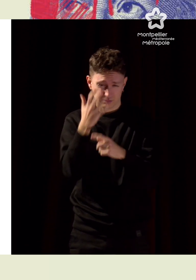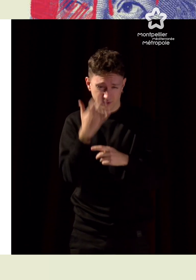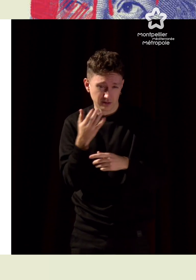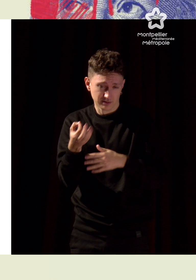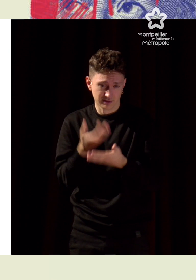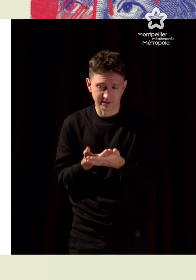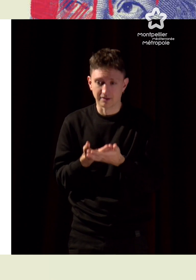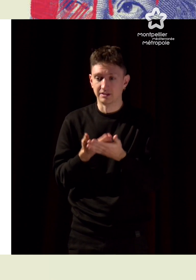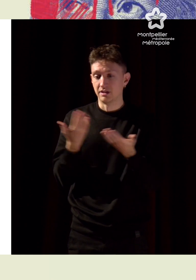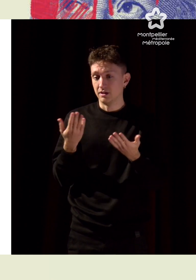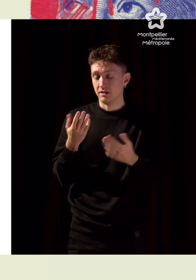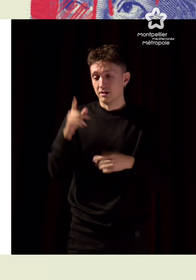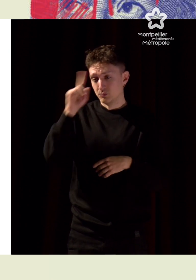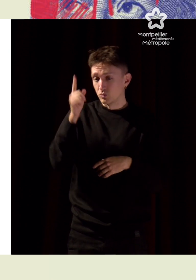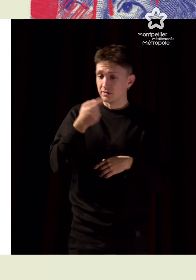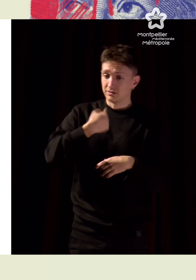sont identiques à